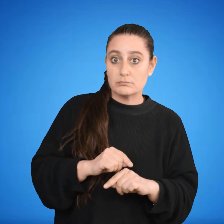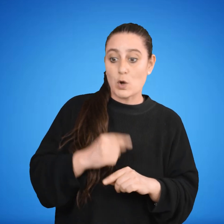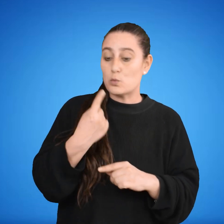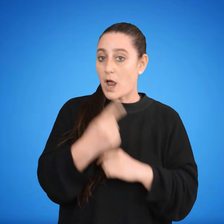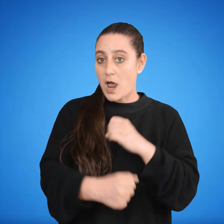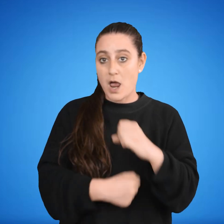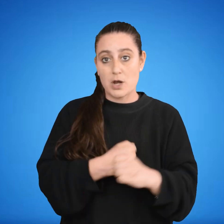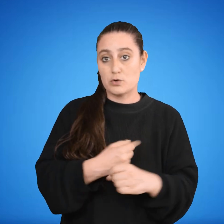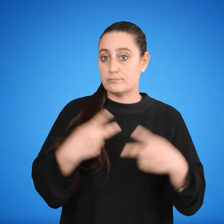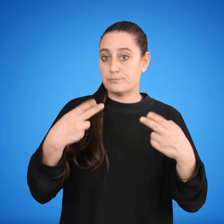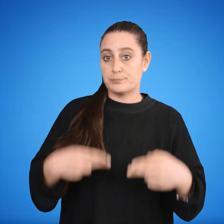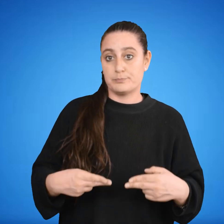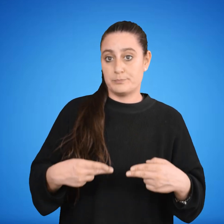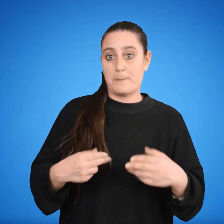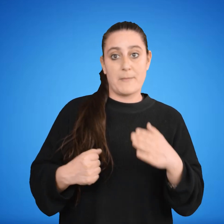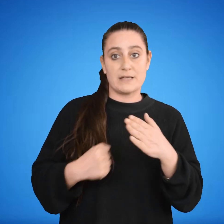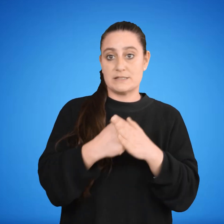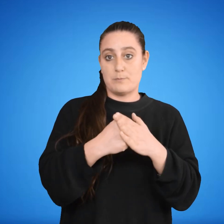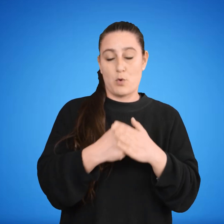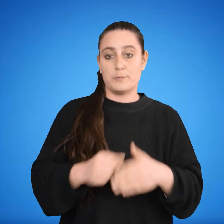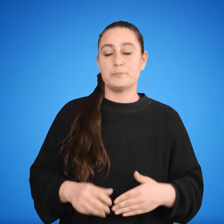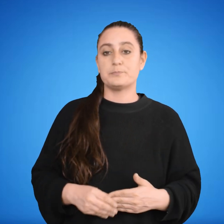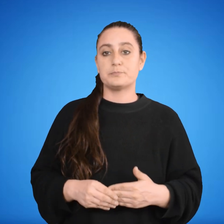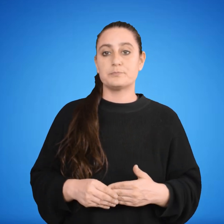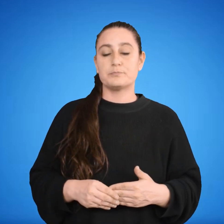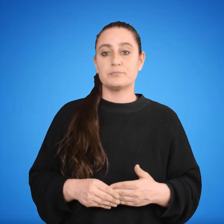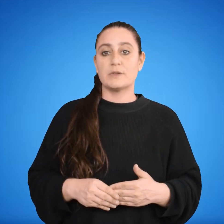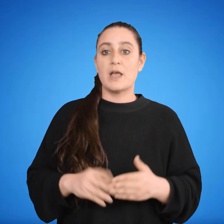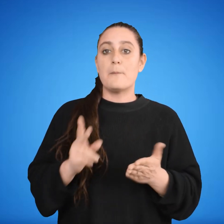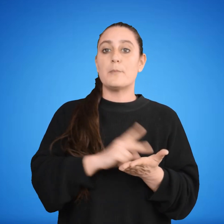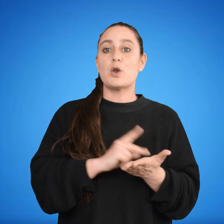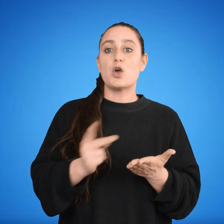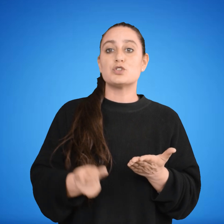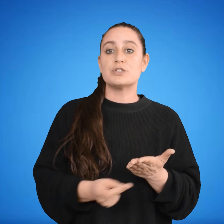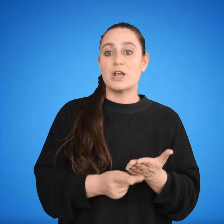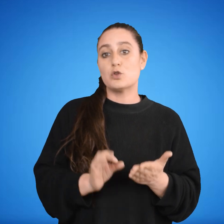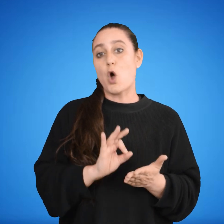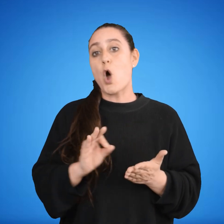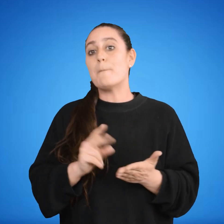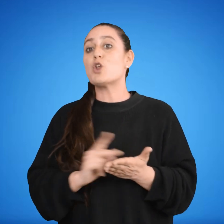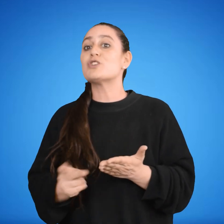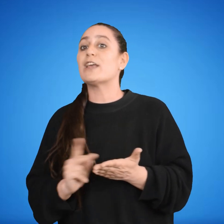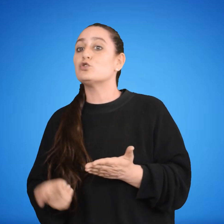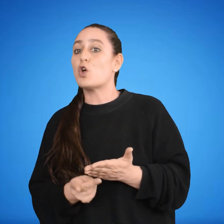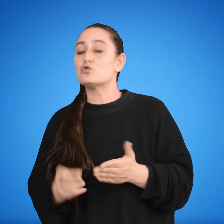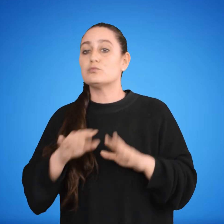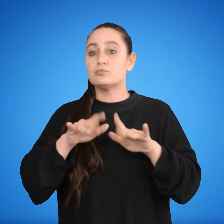de su instalación. El proyecto o proyectos redactados por la convención serán comunicados al Poder Ejecutivo para